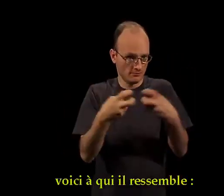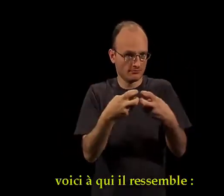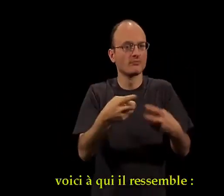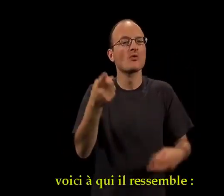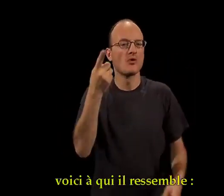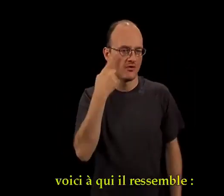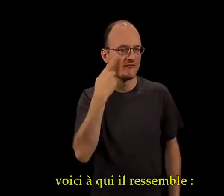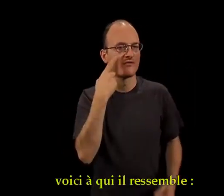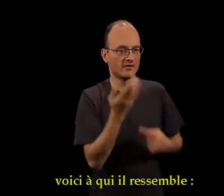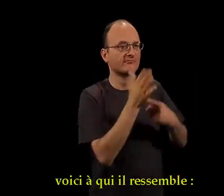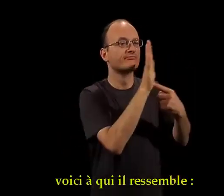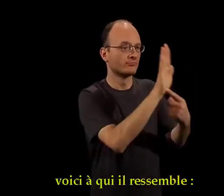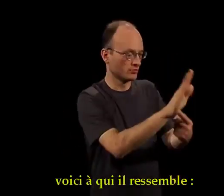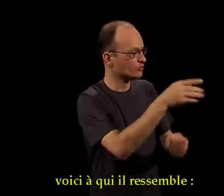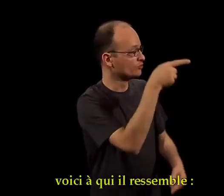voici à qui il ressemble.